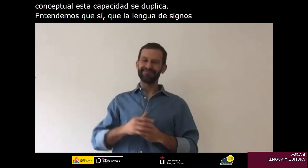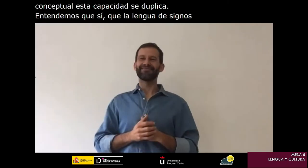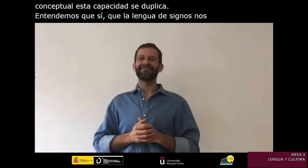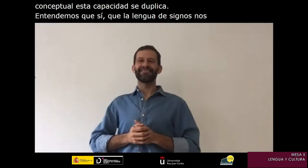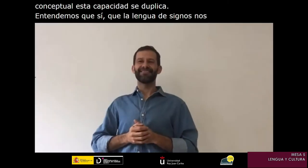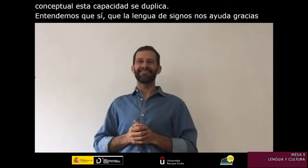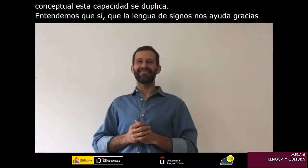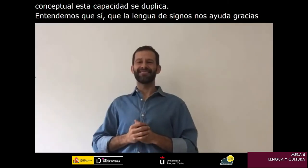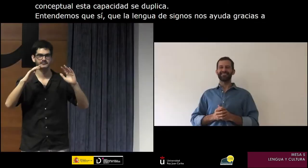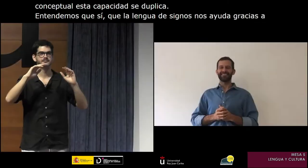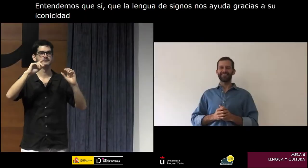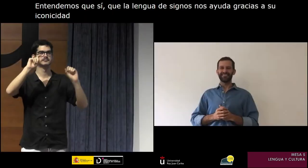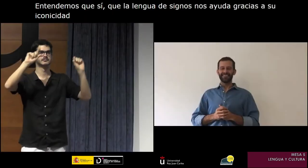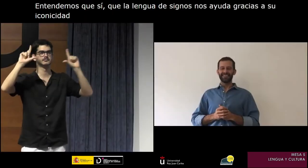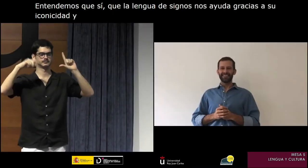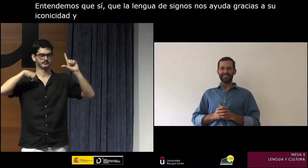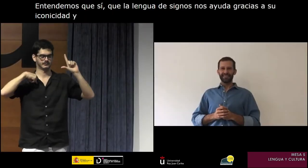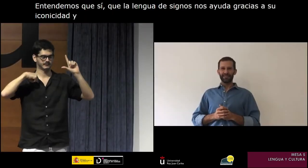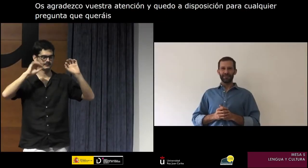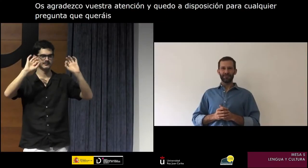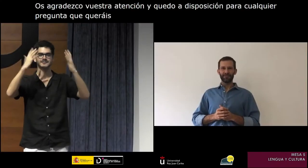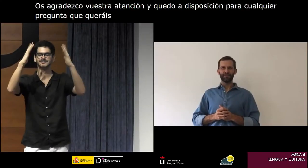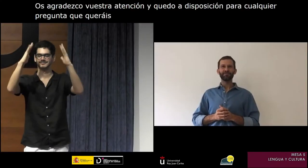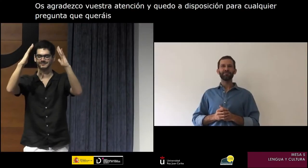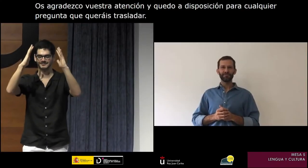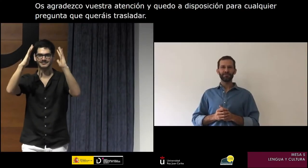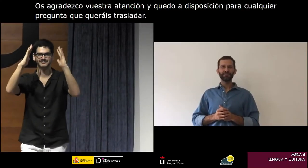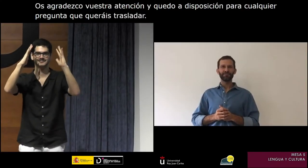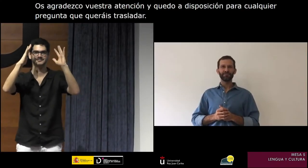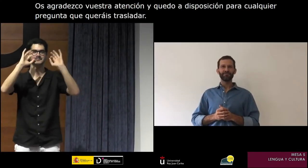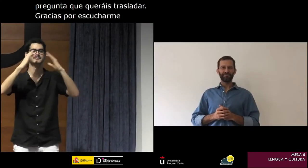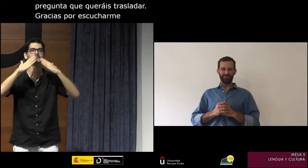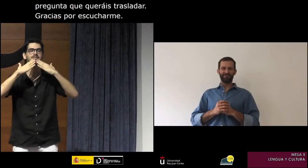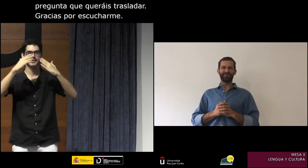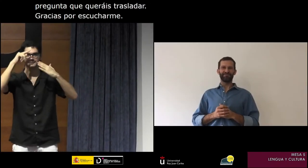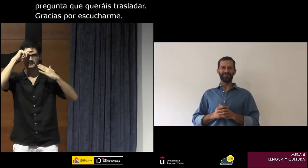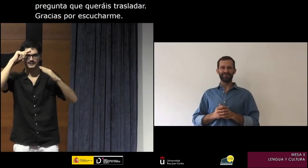Gracias por escucharme. Fenomenal, muchas gracias.